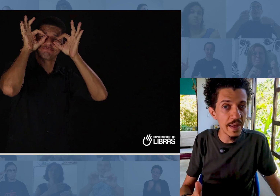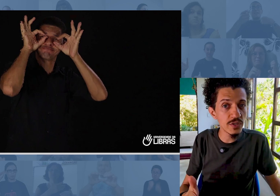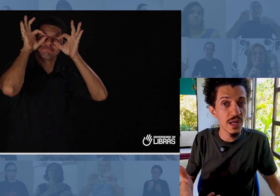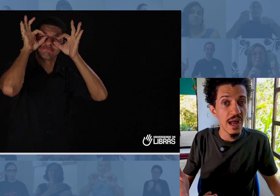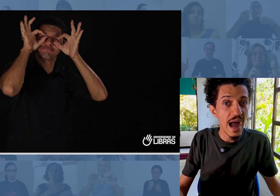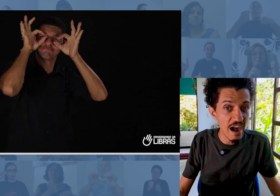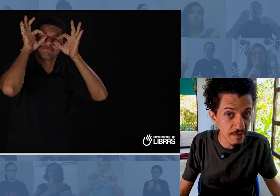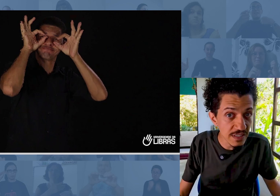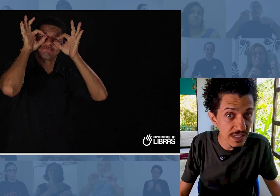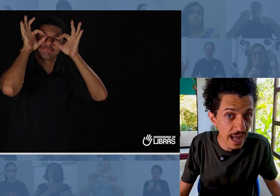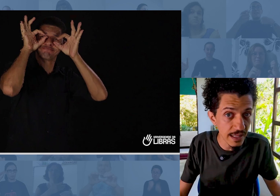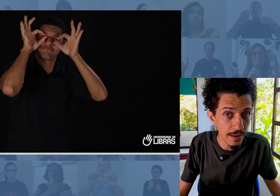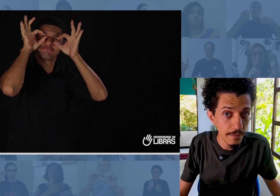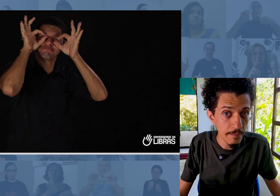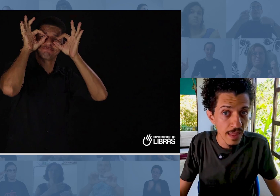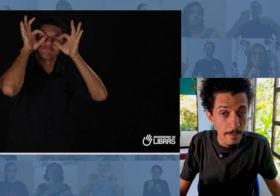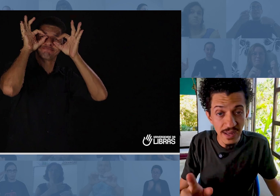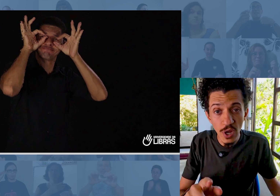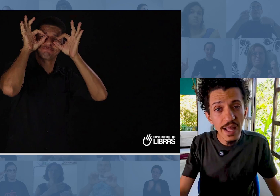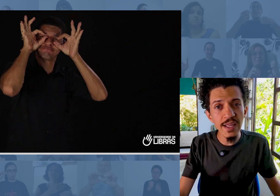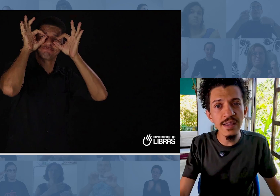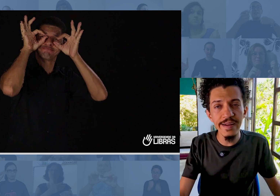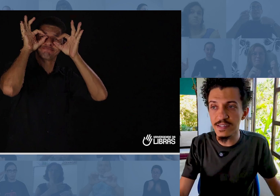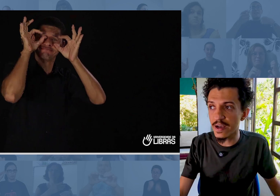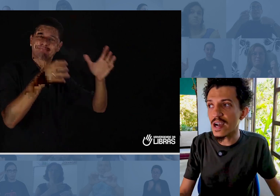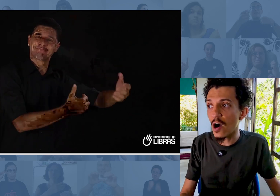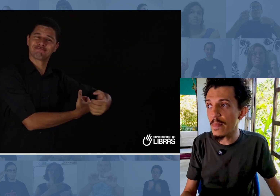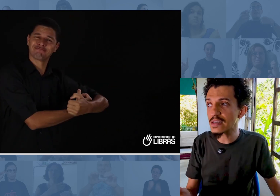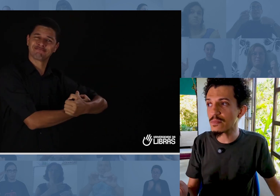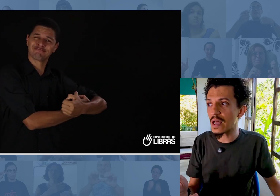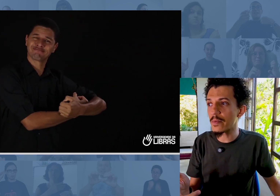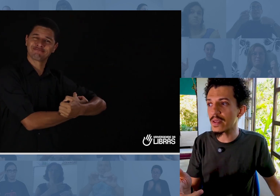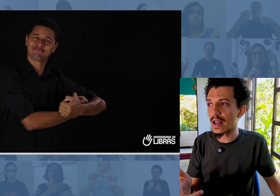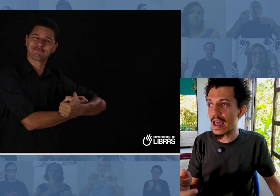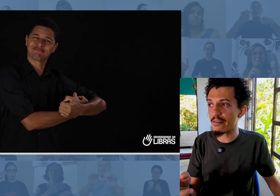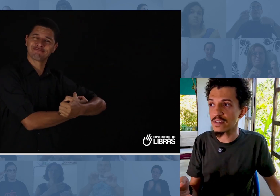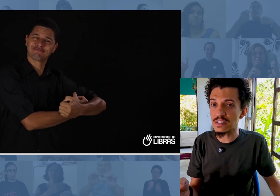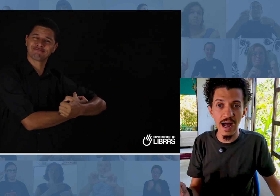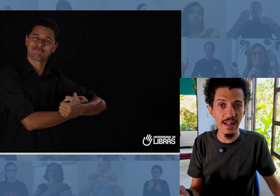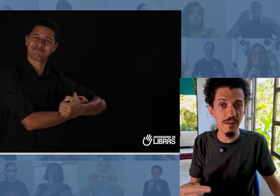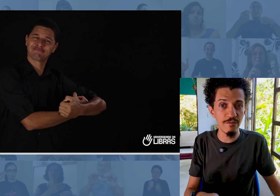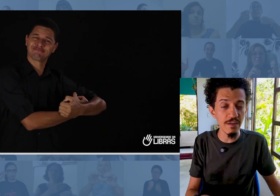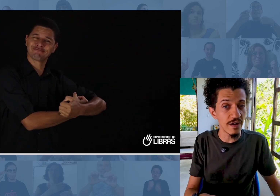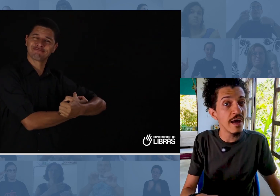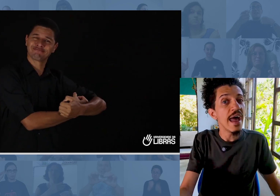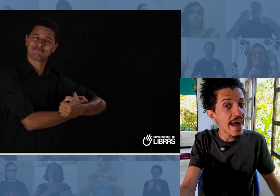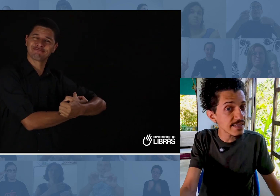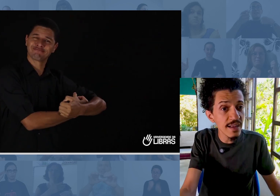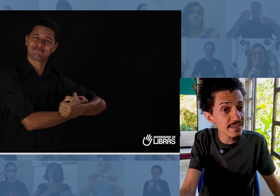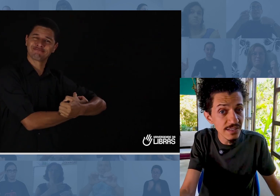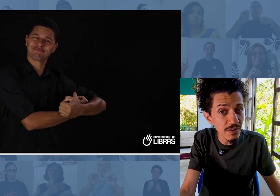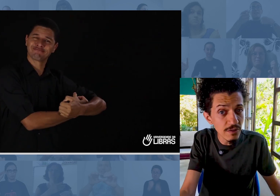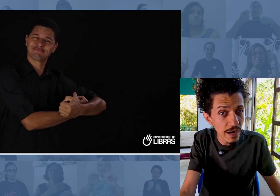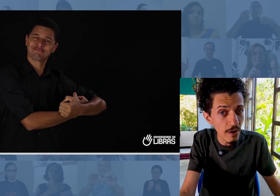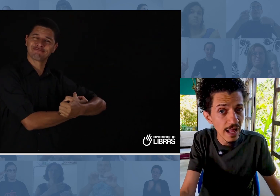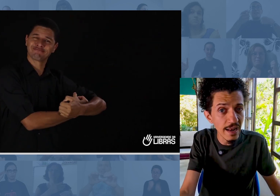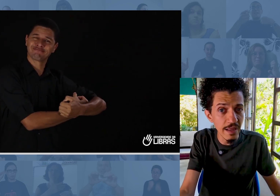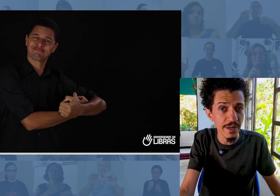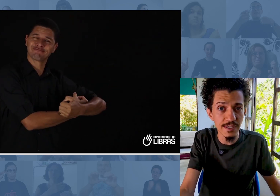realmente avançada. Mas olha que interessante, ao mesmo tempo em que ela é avançada e viva, é a sinalização natural da Libras.